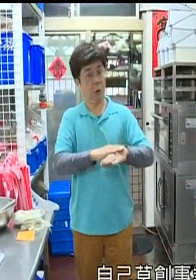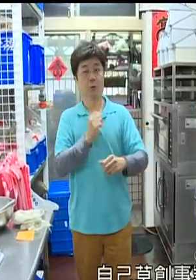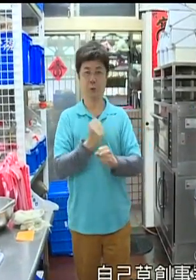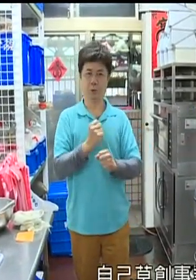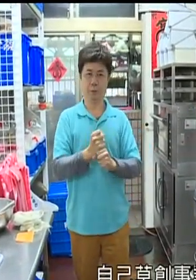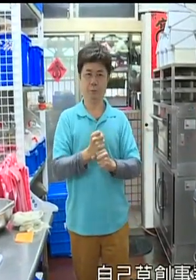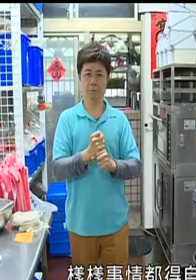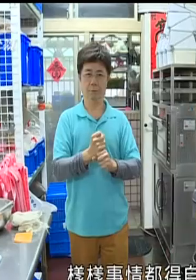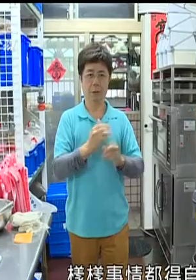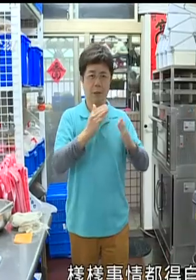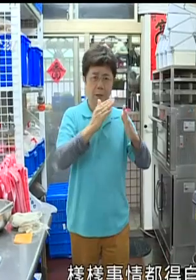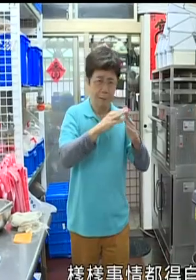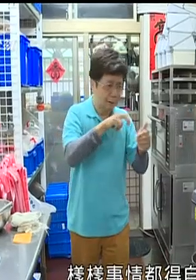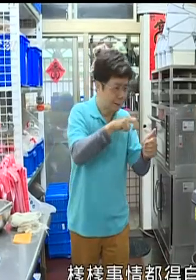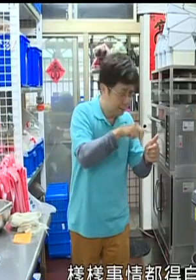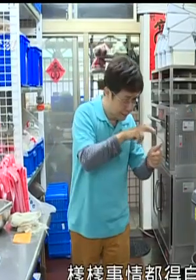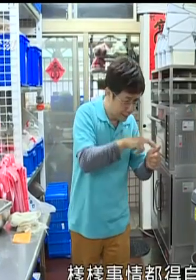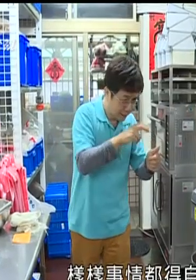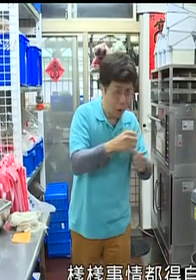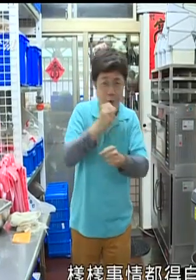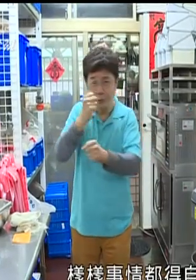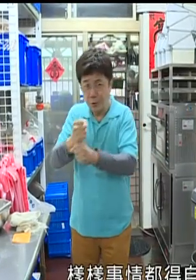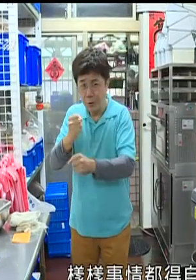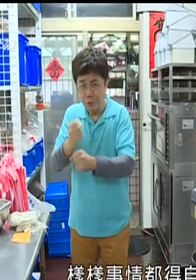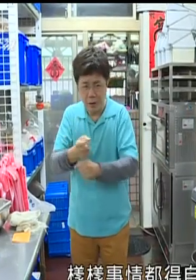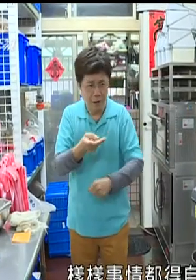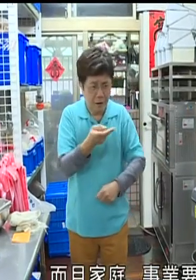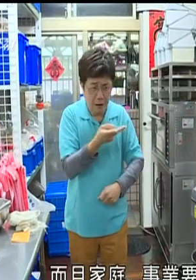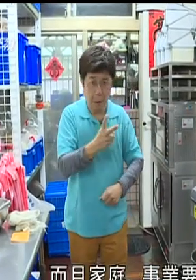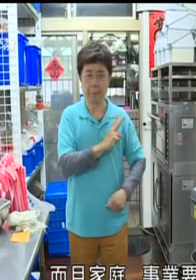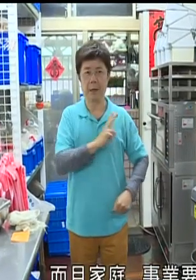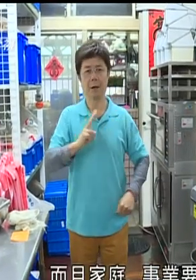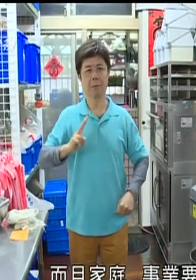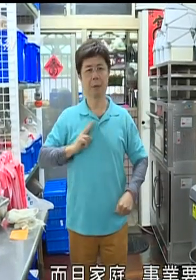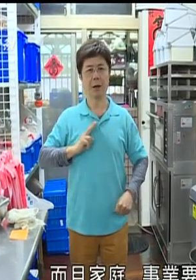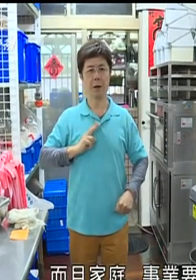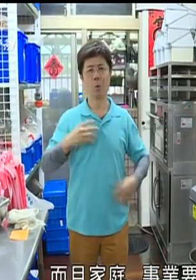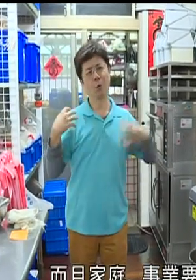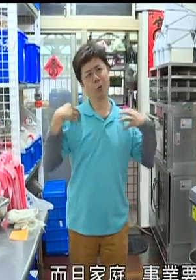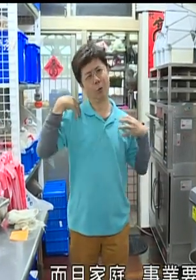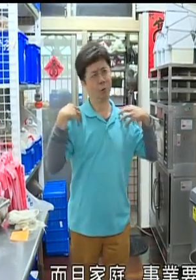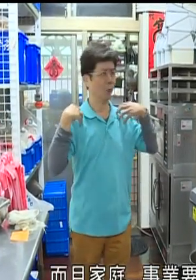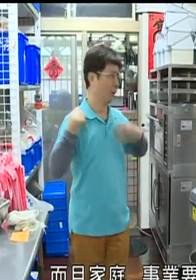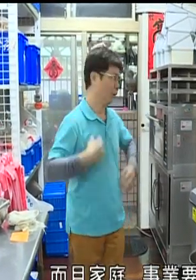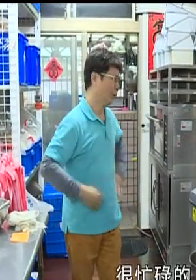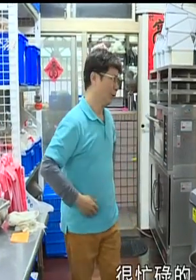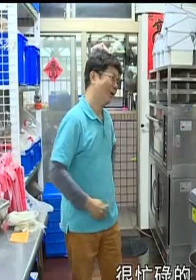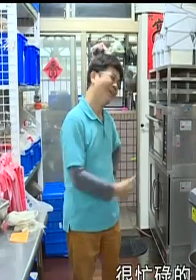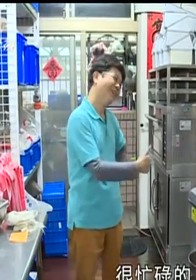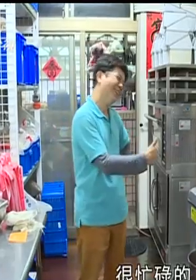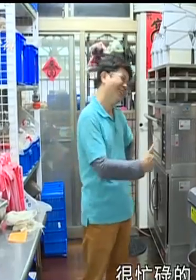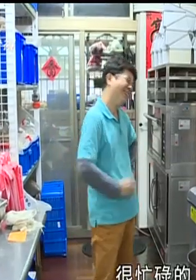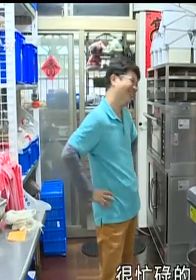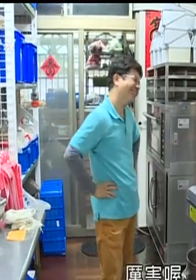业，样样事情都得自己来，而且啊。家庭事业要两兼顾，很忙碌呢。哎，厉害